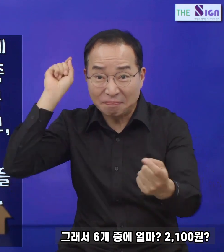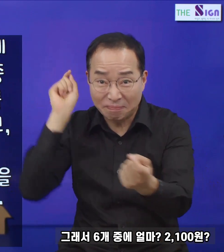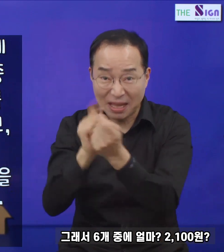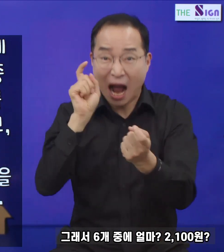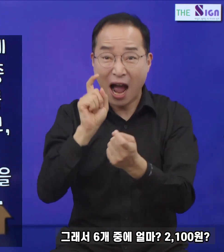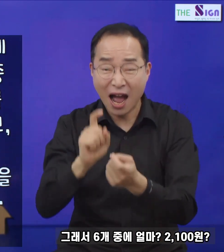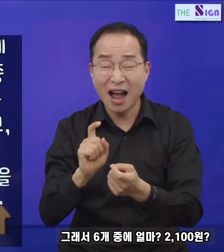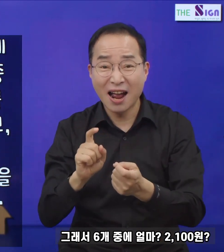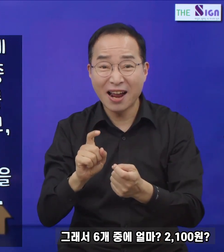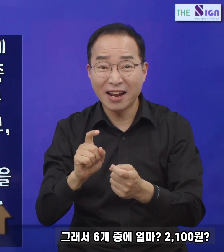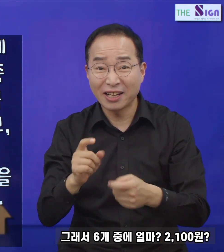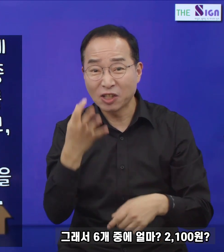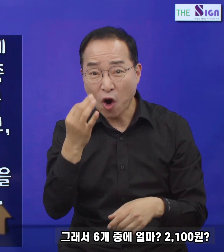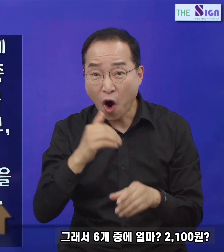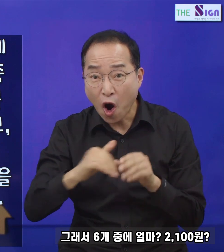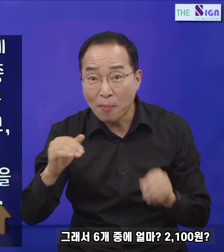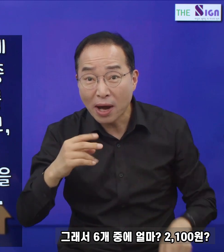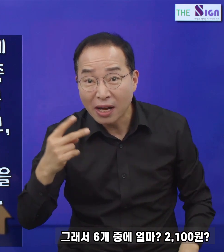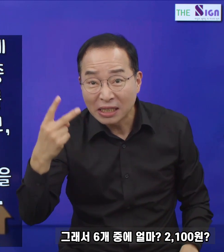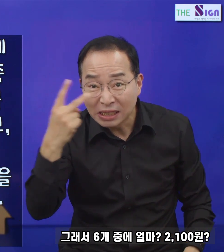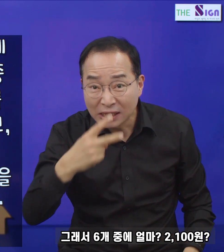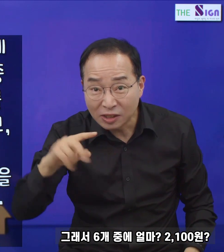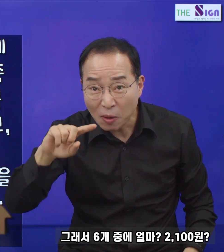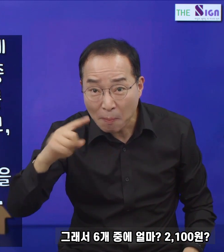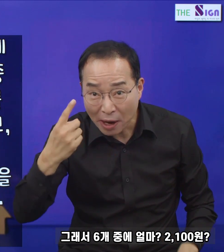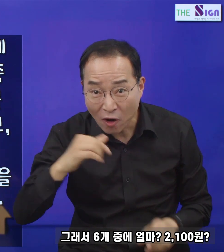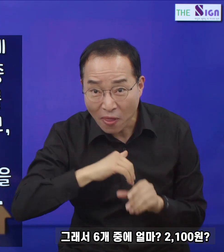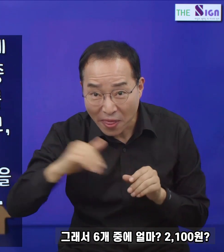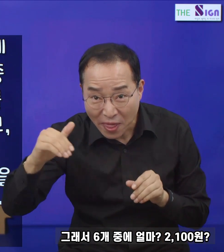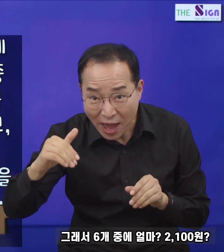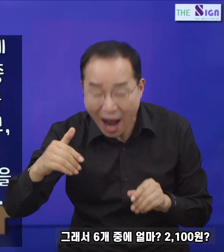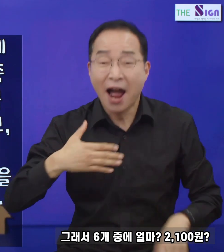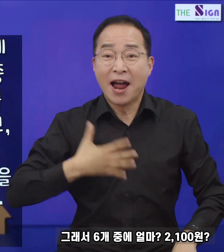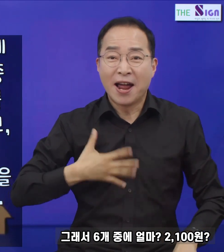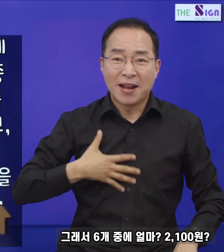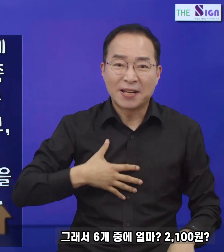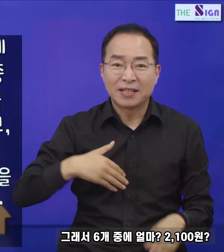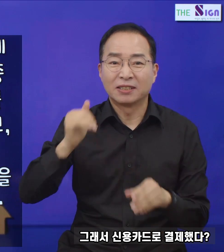딱 그래서 얼마? 2,100원 해서,